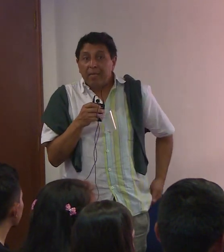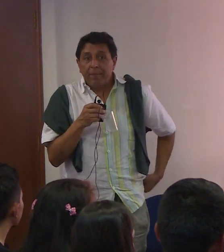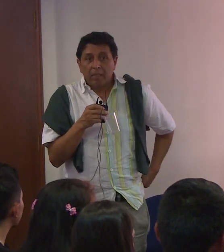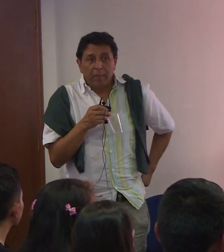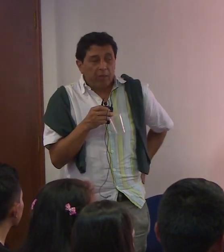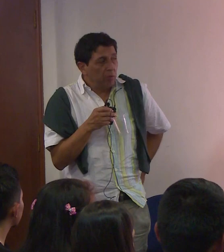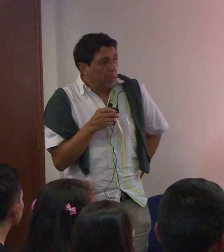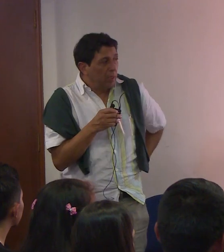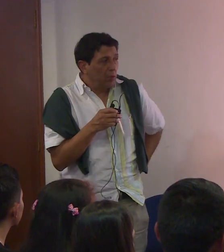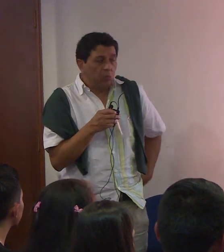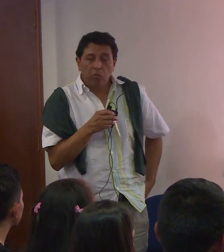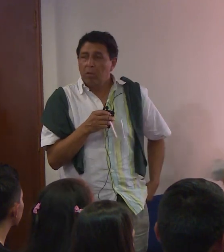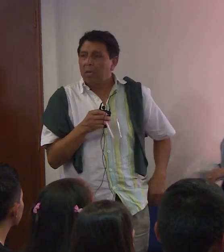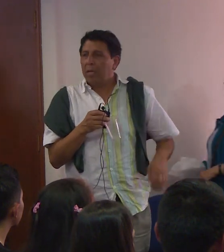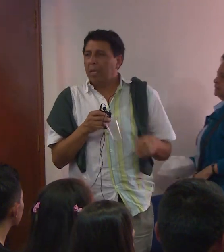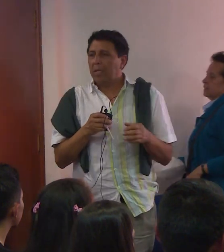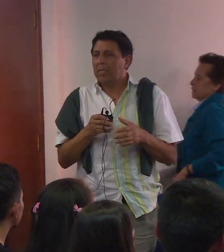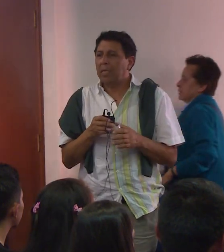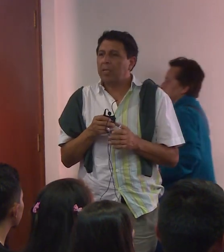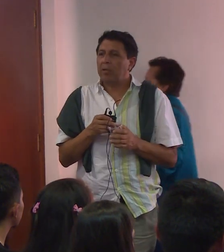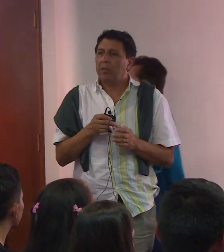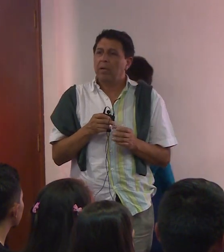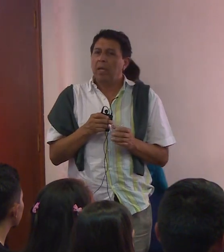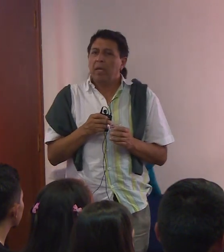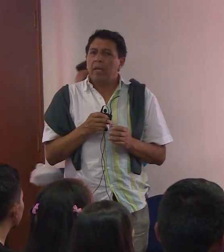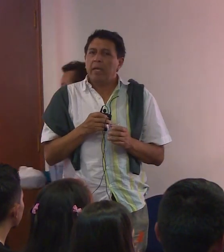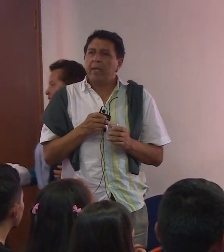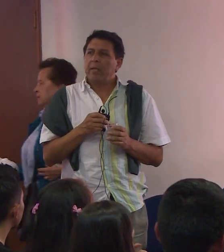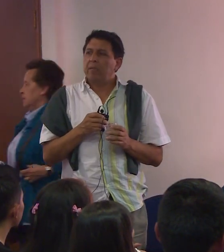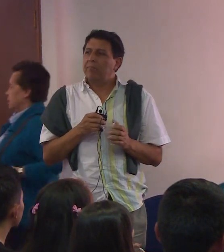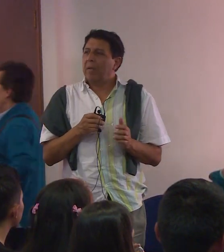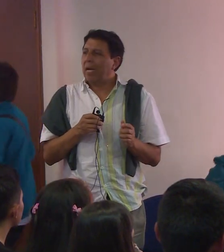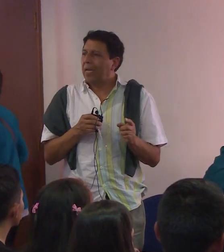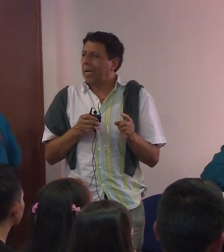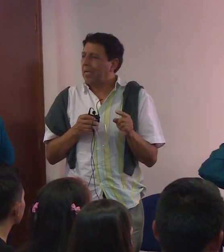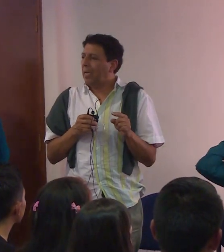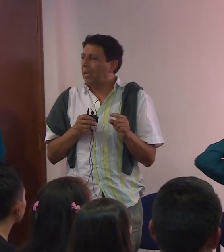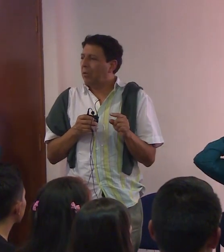en la página del departamento tiene su sitio.